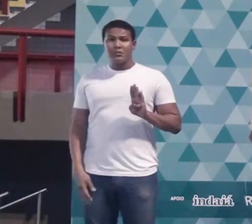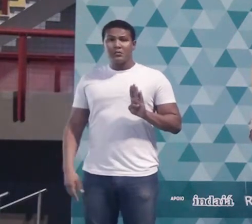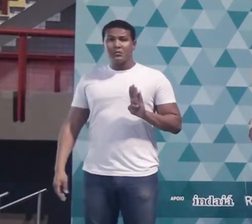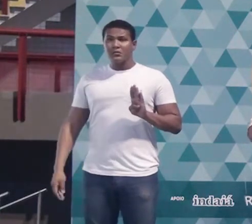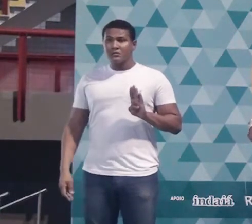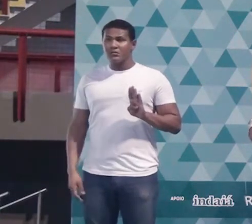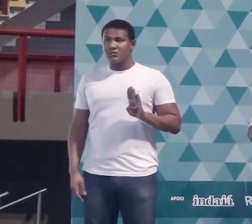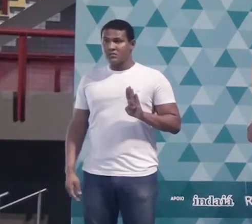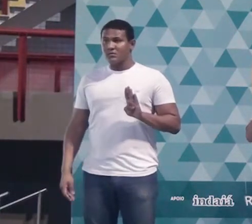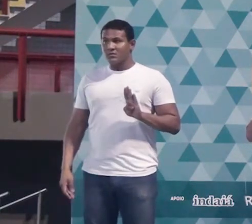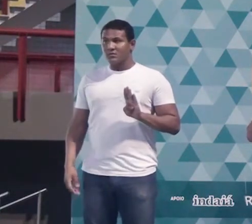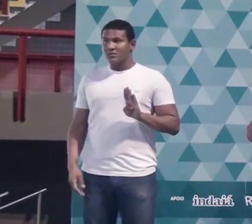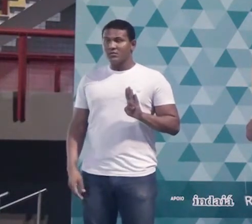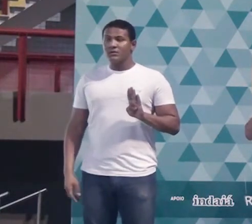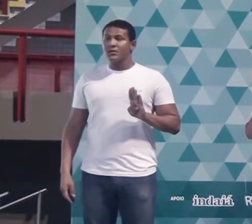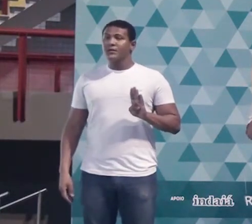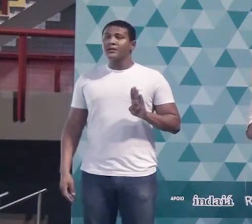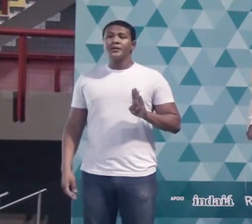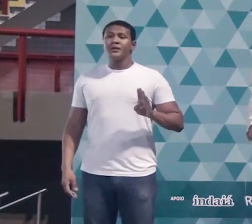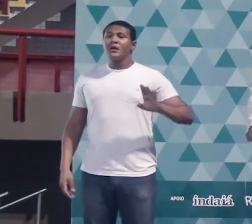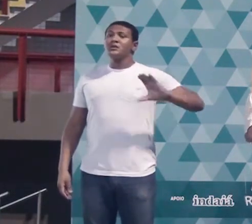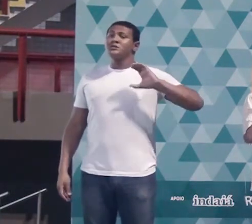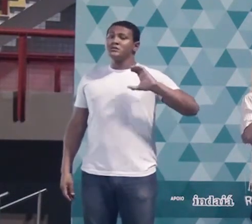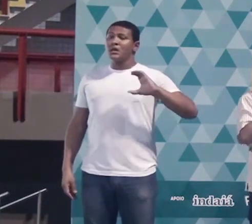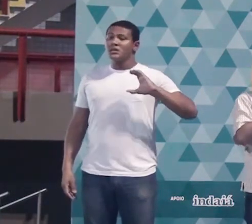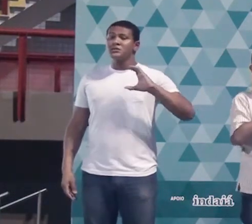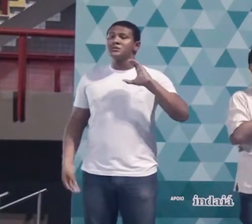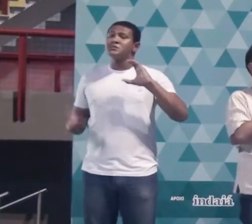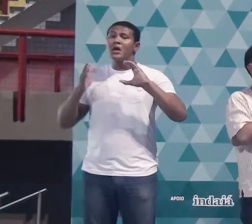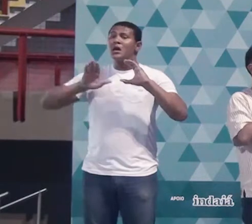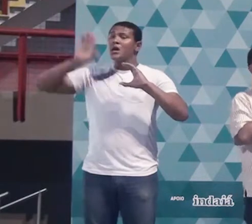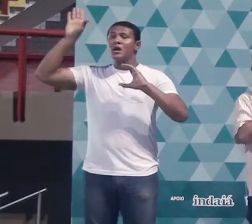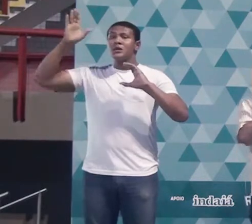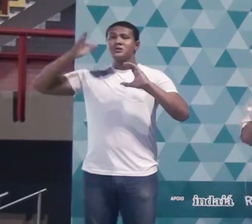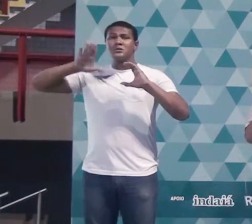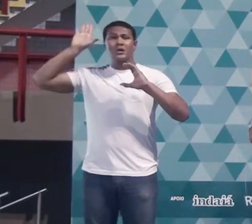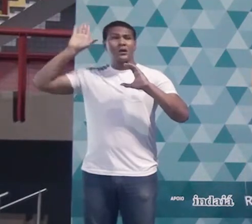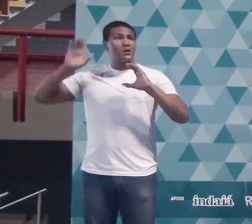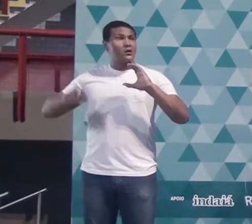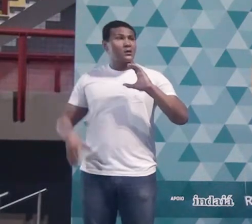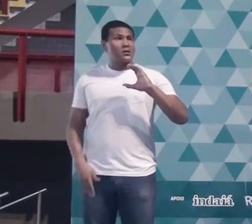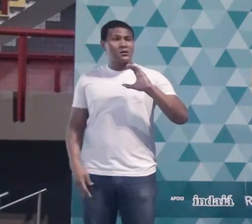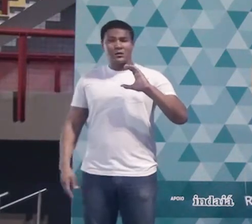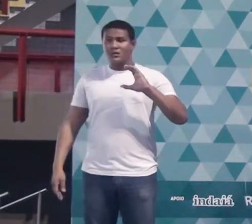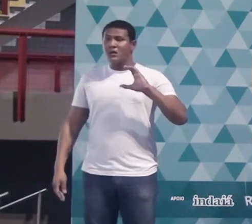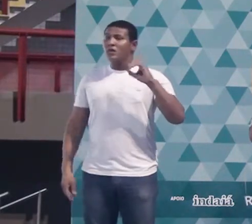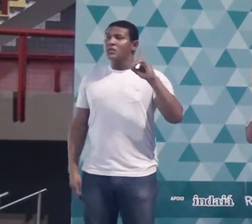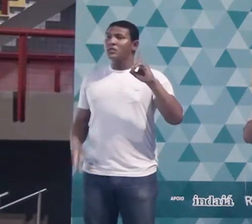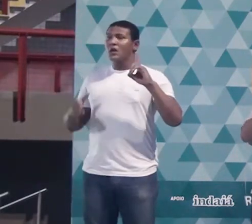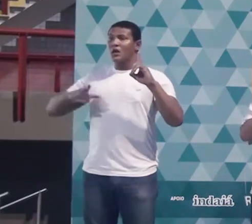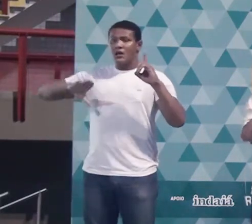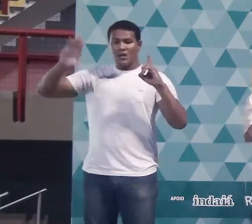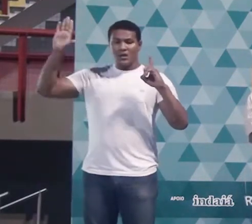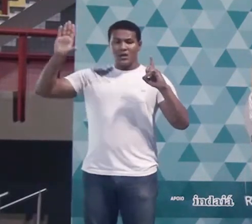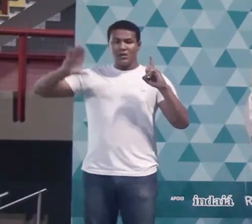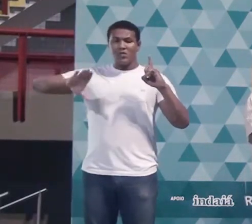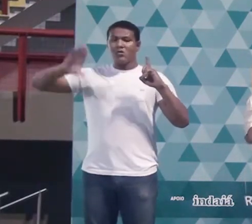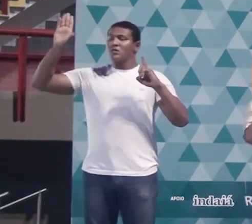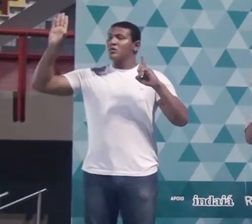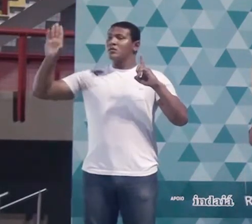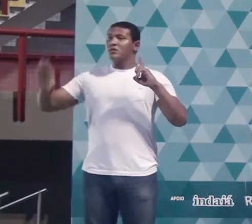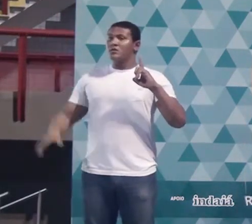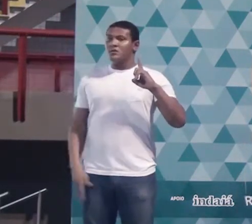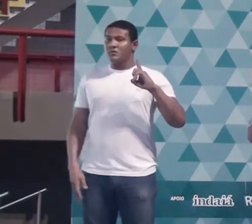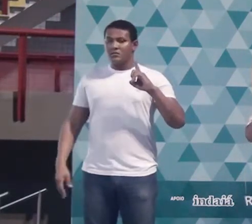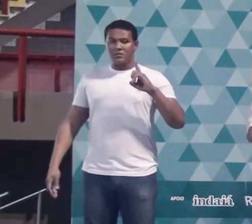Metade da população brasileira. Quem acha que é a alternativa C, levanta o braço. Quem acha que é a alternativa D?